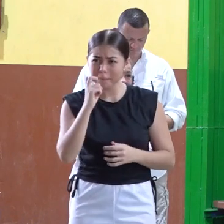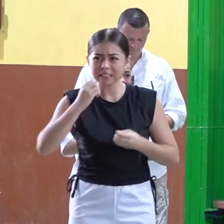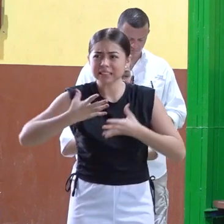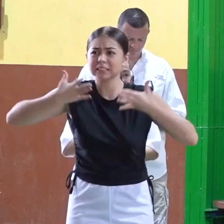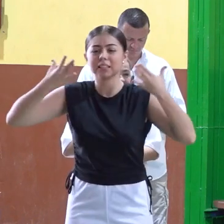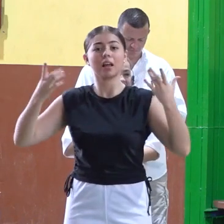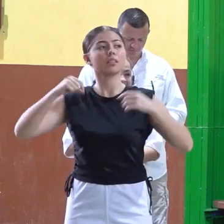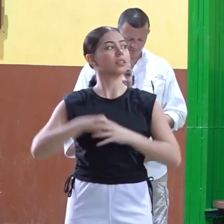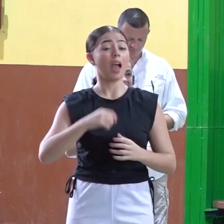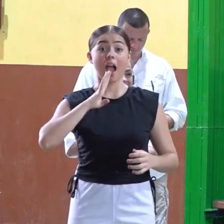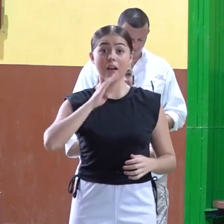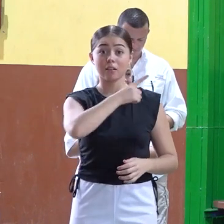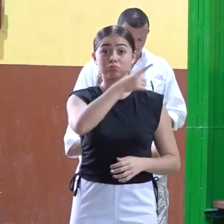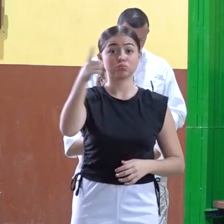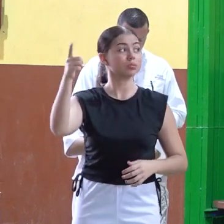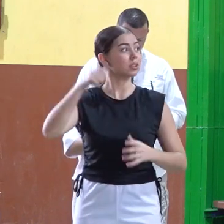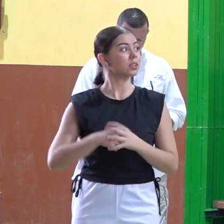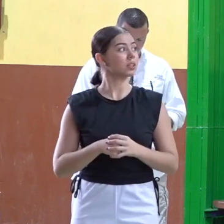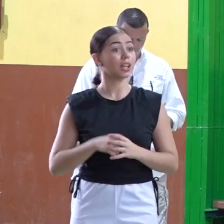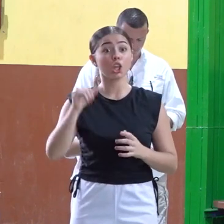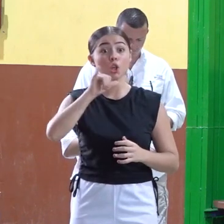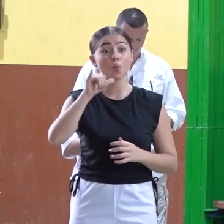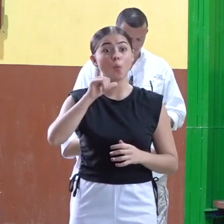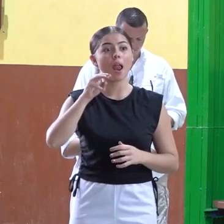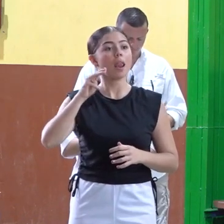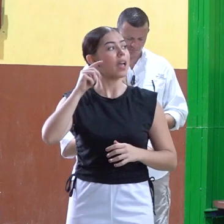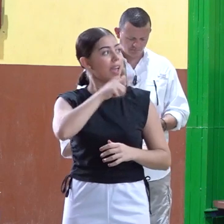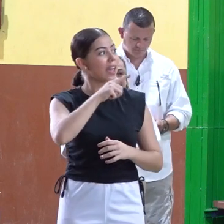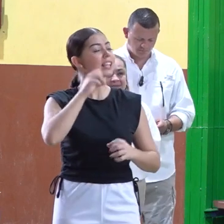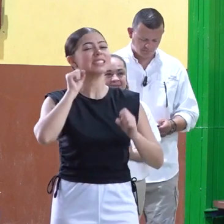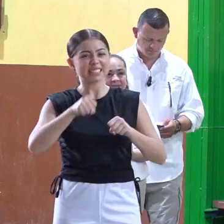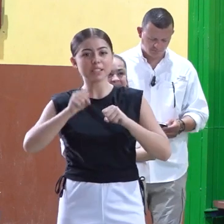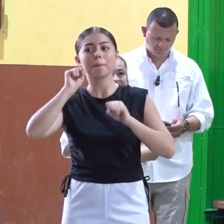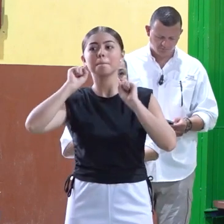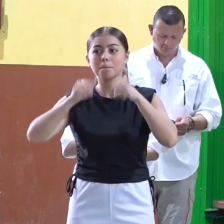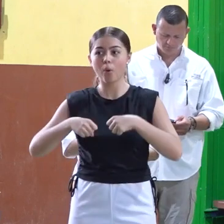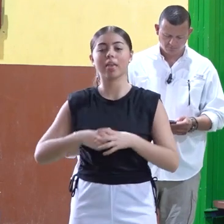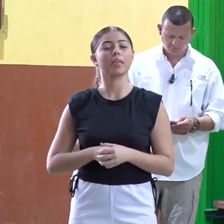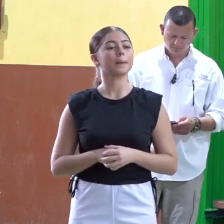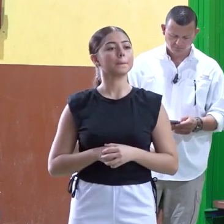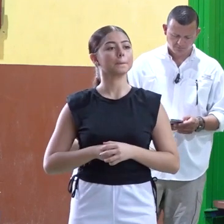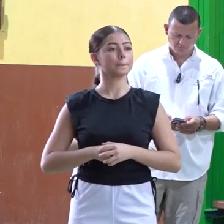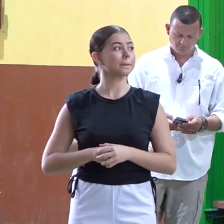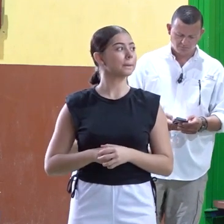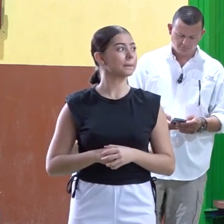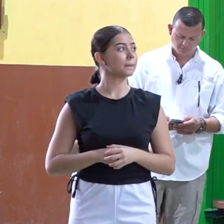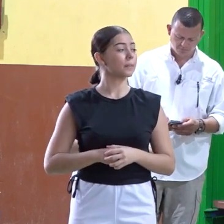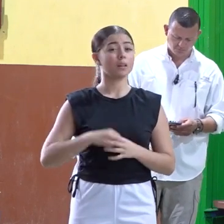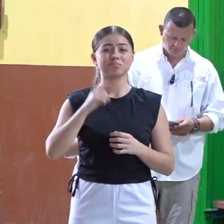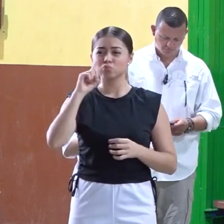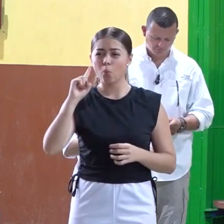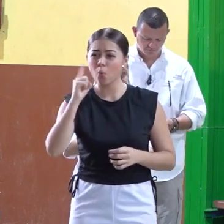honor de hablarles a ustedes de que, al igual que Marco, sí se puede. El